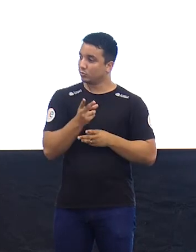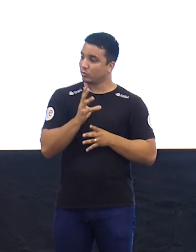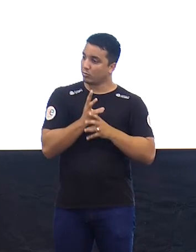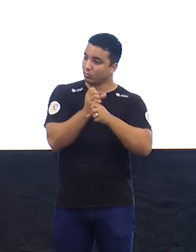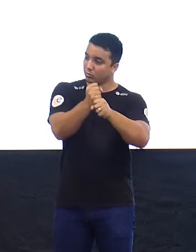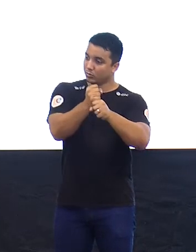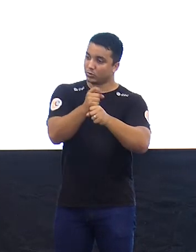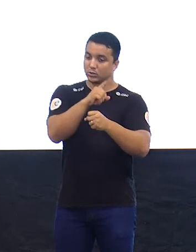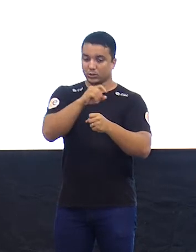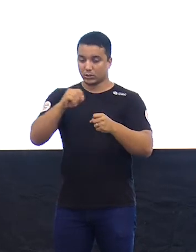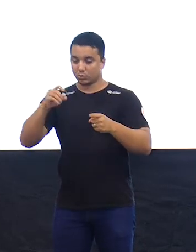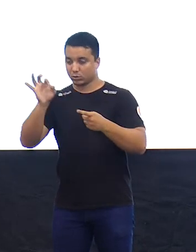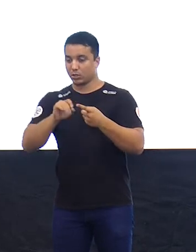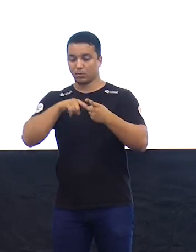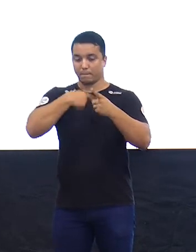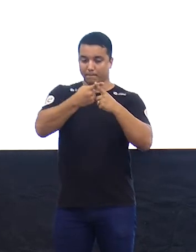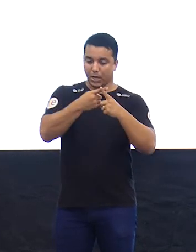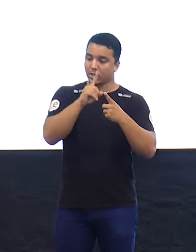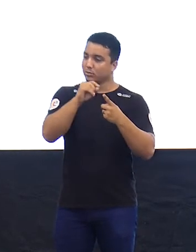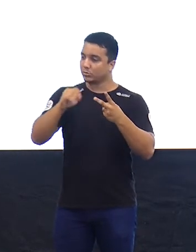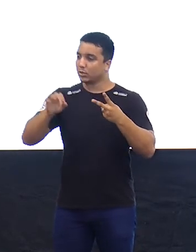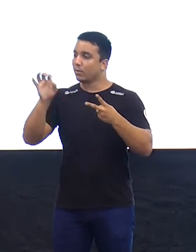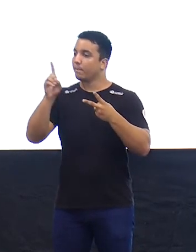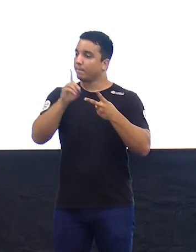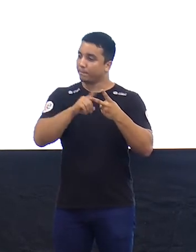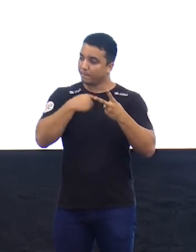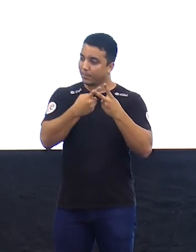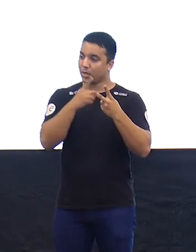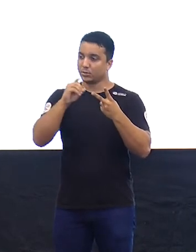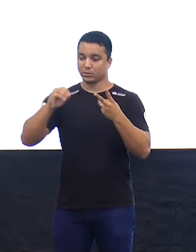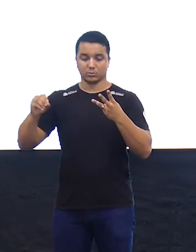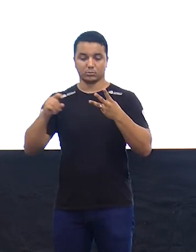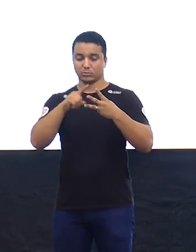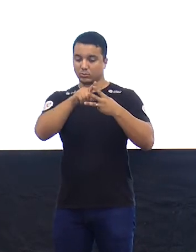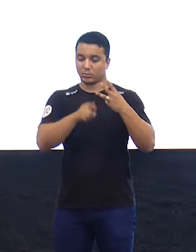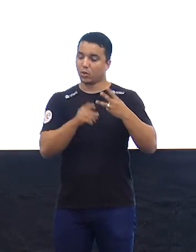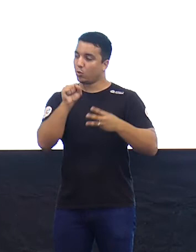mais 100%, mais 100%. E agora ele vai para quanto?